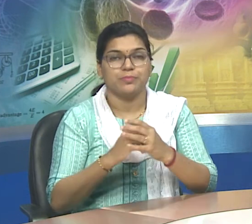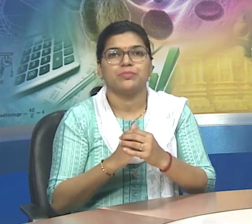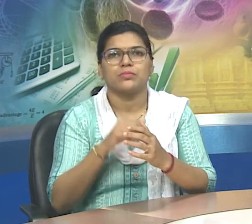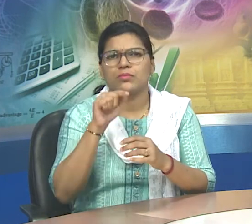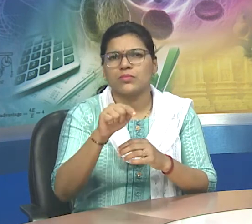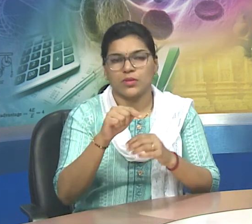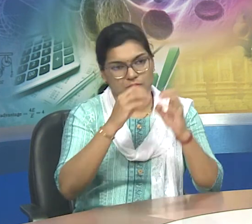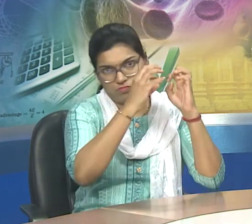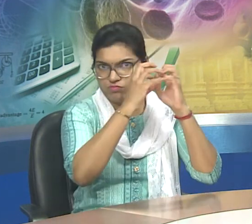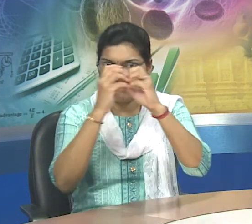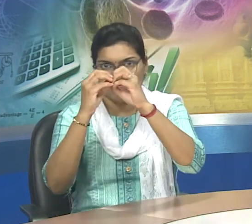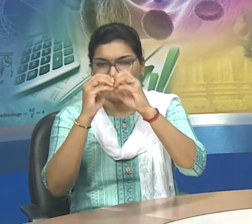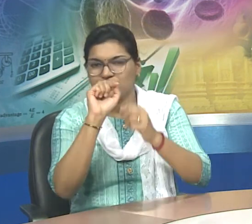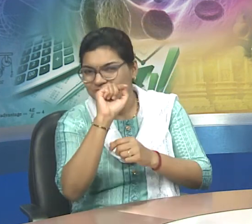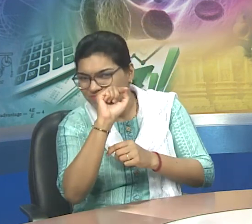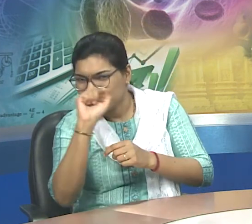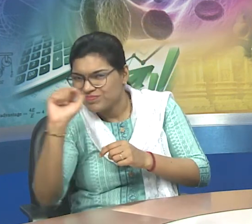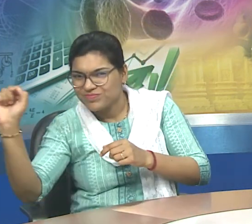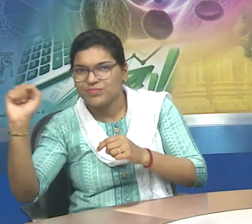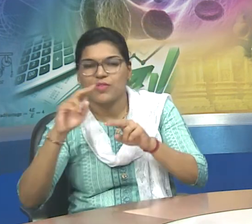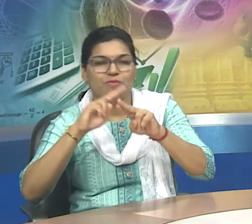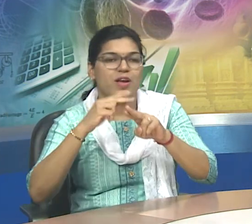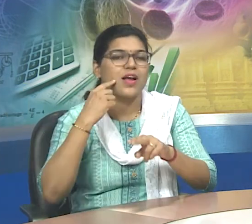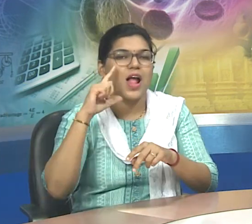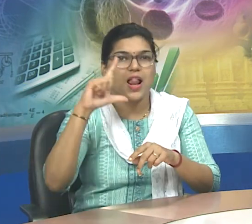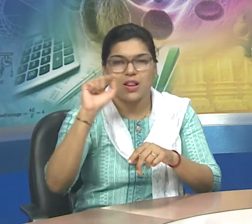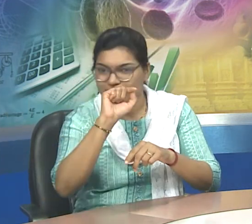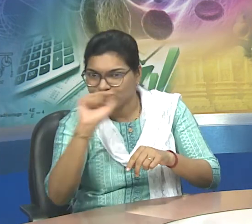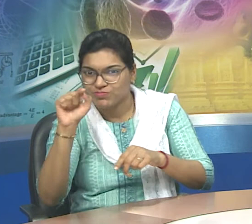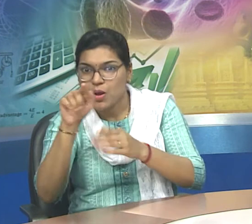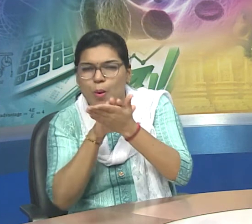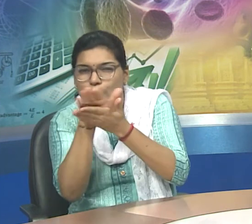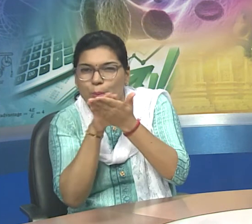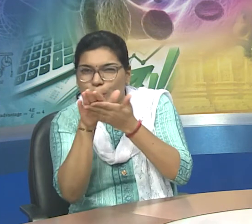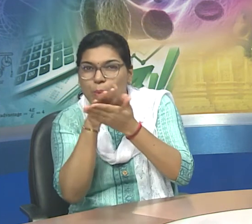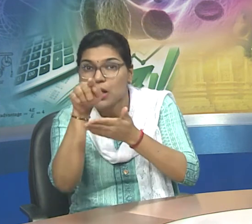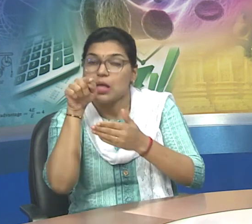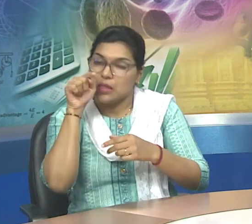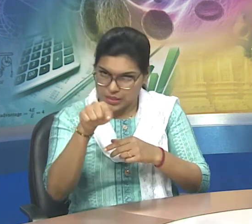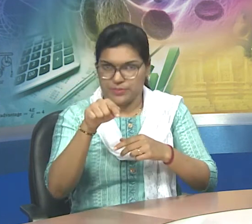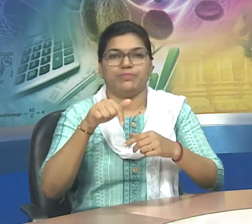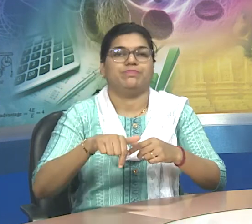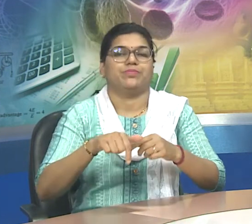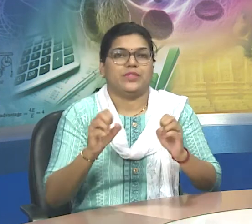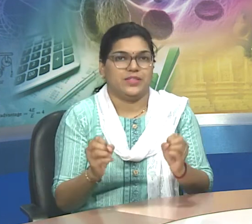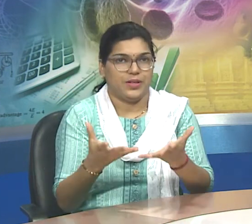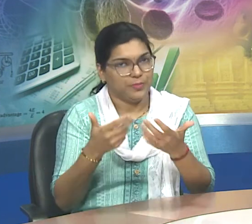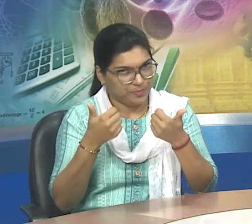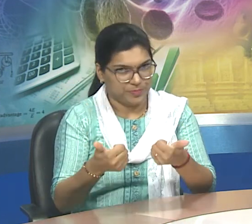कुछ और क्वेश्चंस करते हैं। इसमें खाली स्थान अर्थात फिल इन द ब्लैंक्स दिए गए हैं, आपको उन